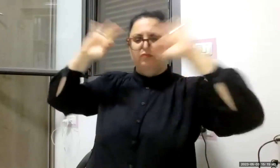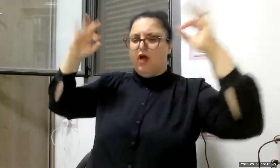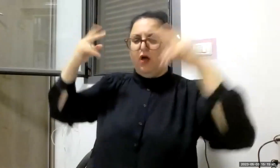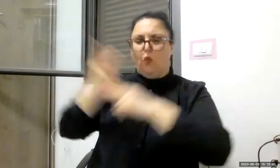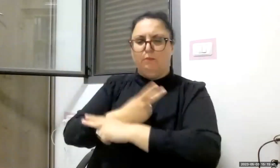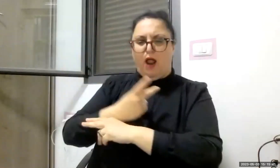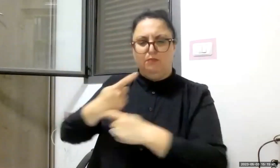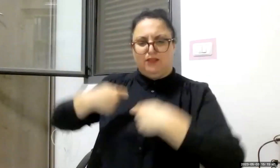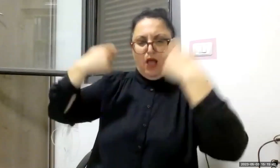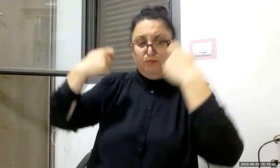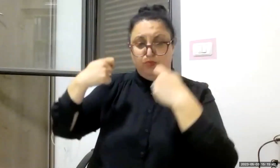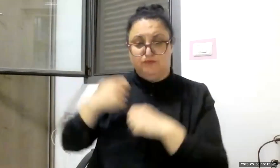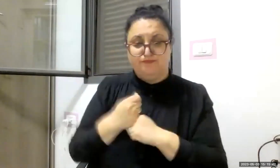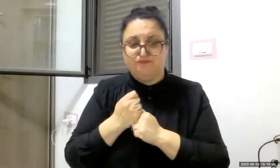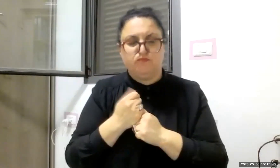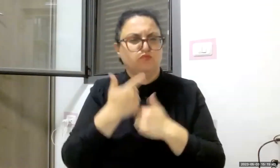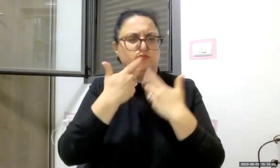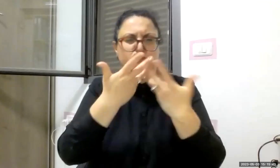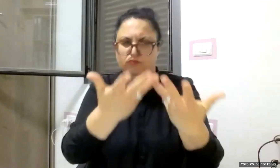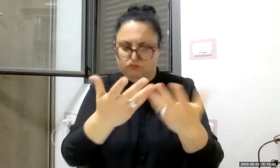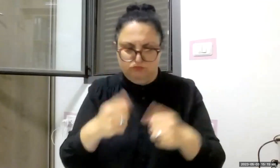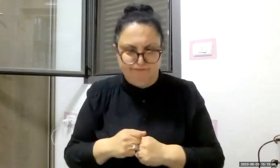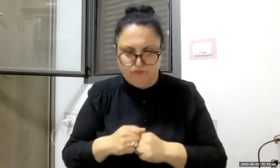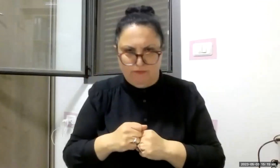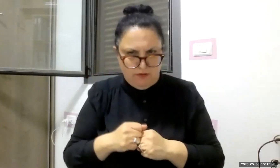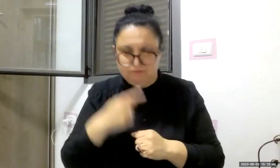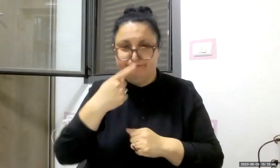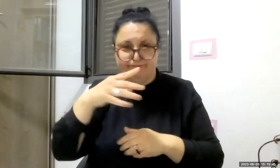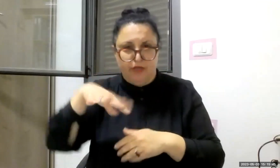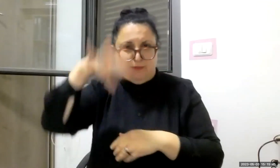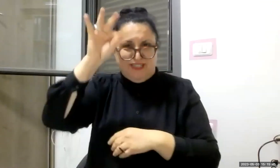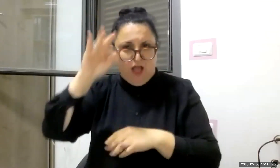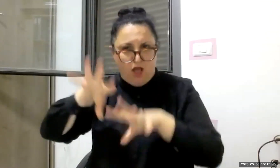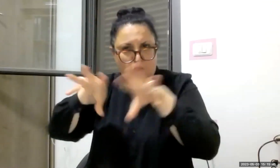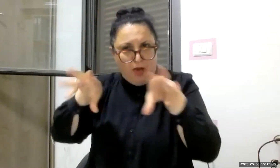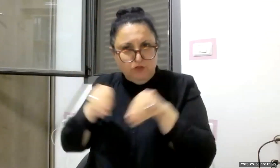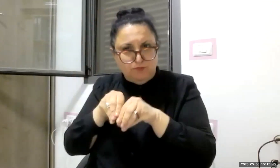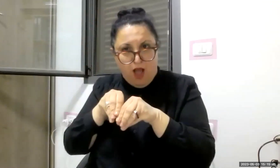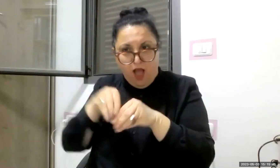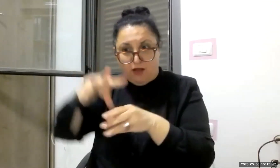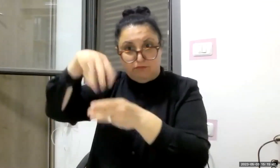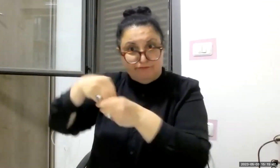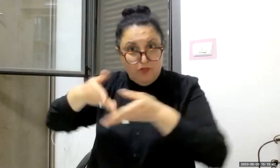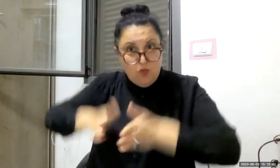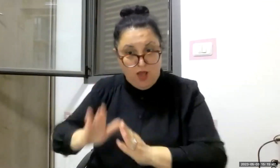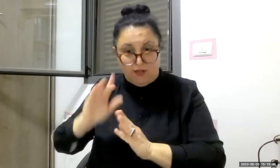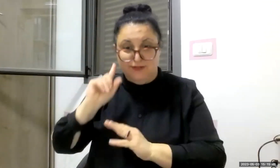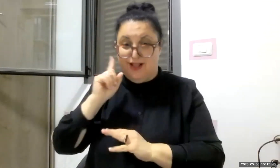לעומת הגוף הנורמלי בתרגות שלנו. לדוגמה, מציאת משפחה.